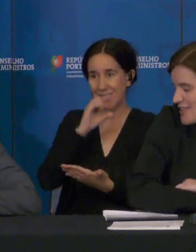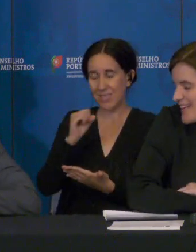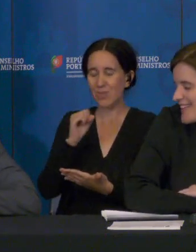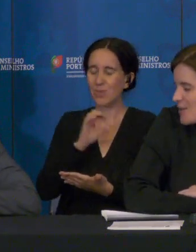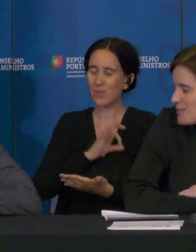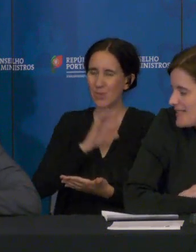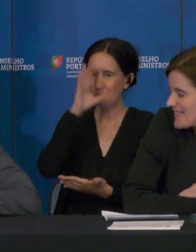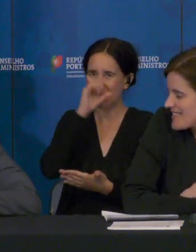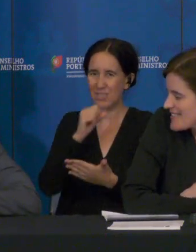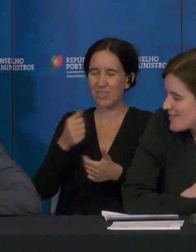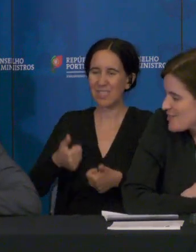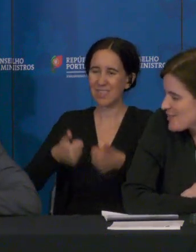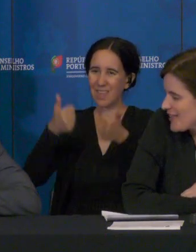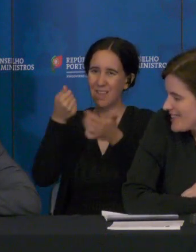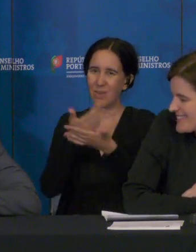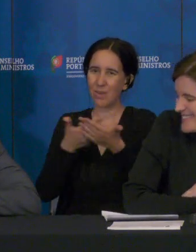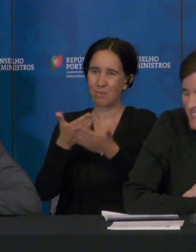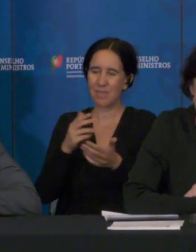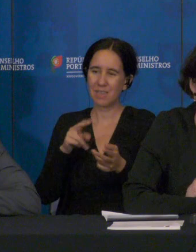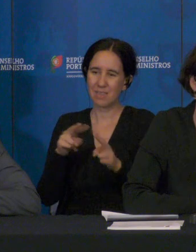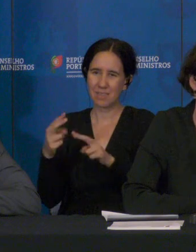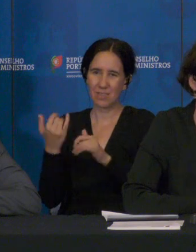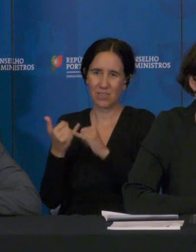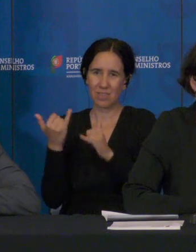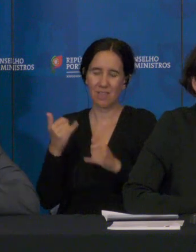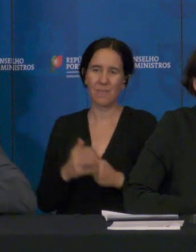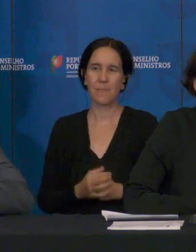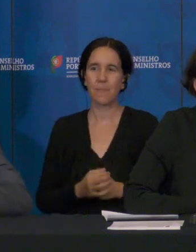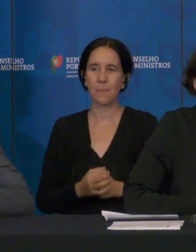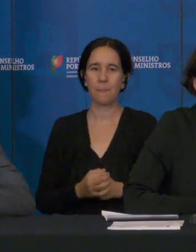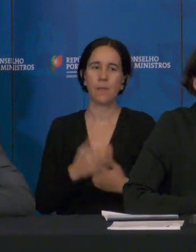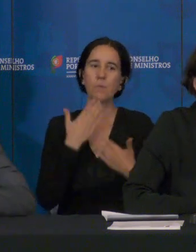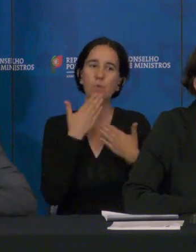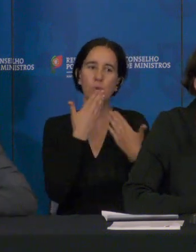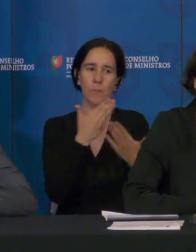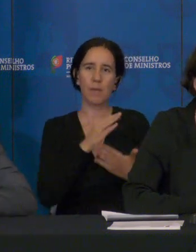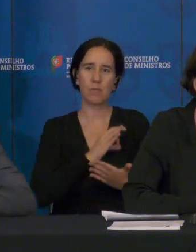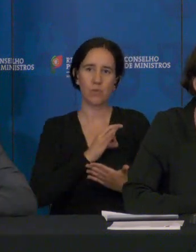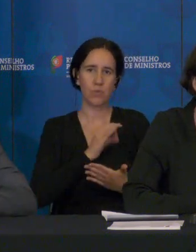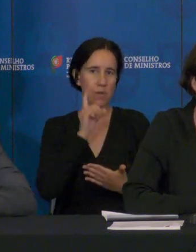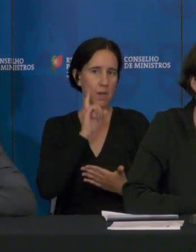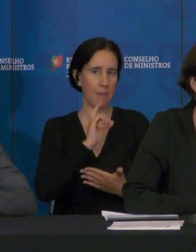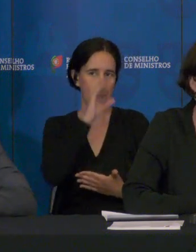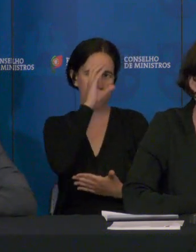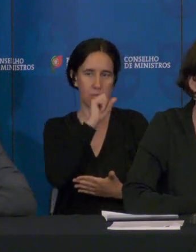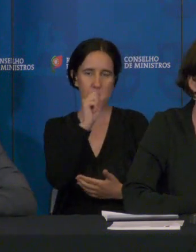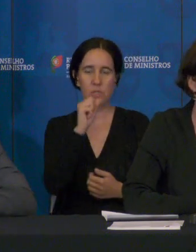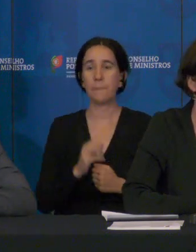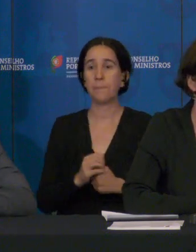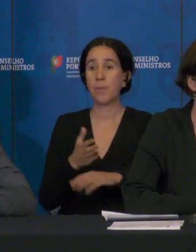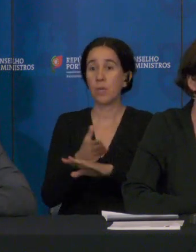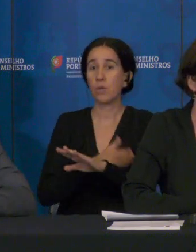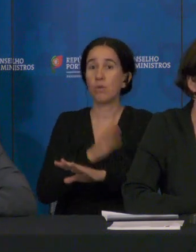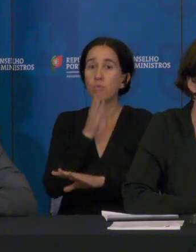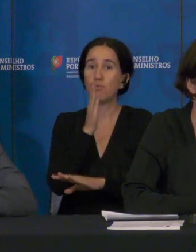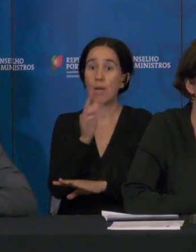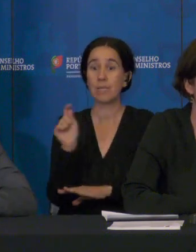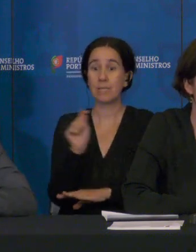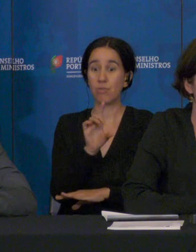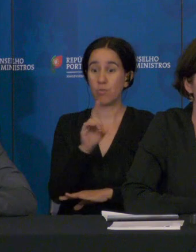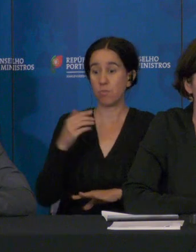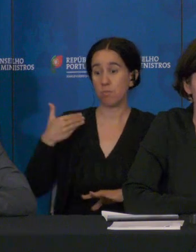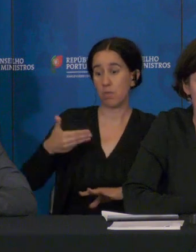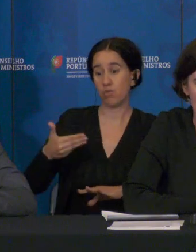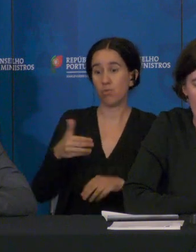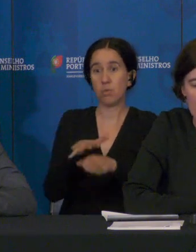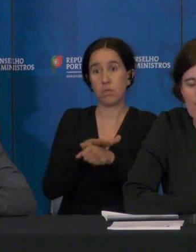Senhor Ministro de Estado da Economia e da Transição Digital. Muito obrigado, Senhora Ministra. Como referi, nestes últimos seis meses, desde que